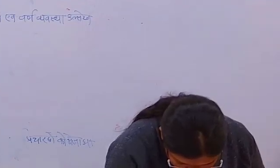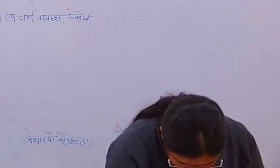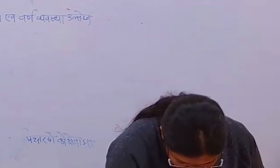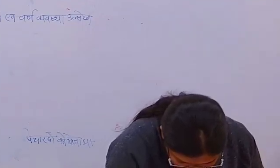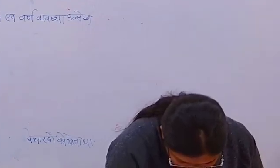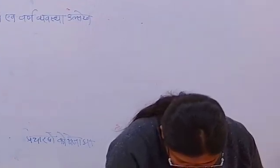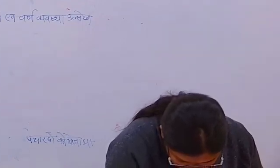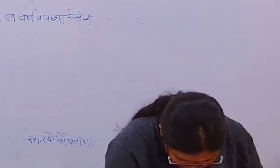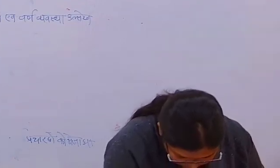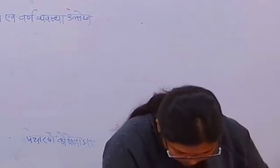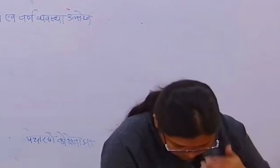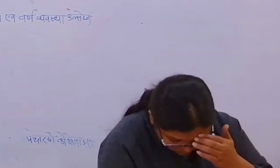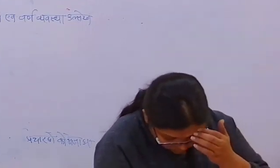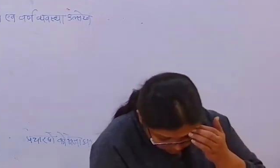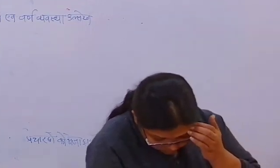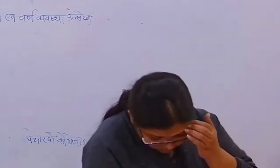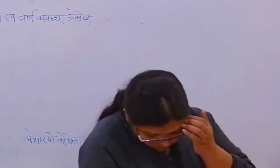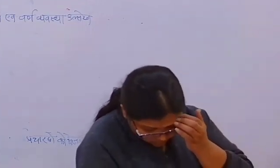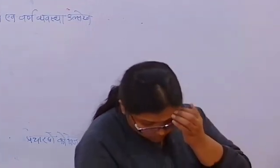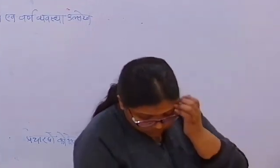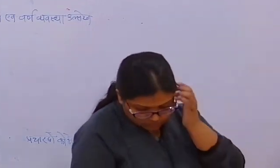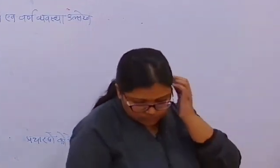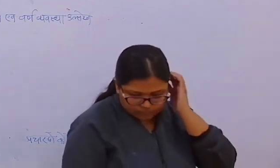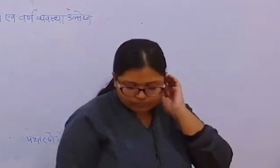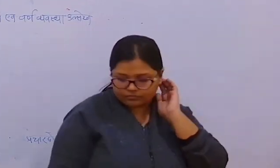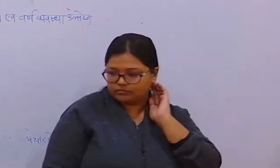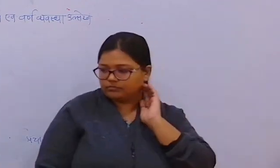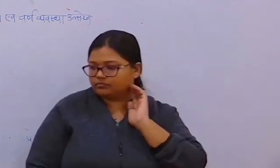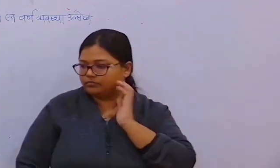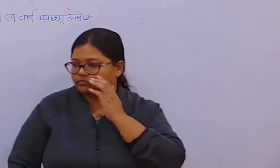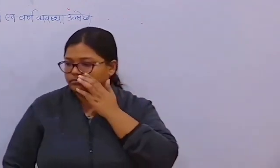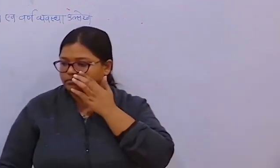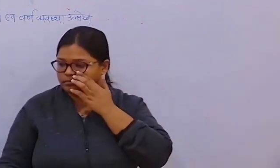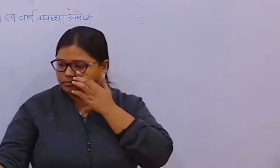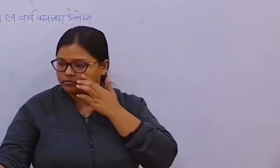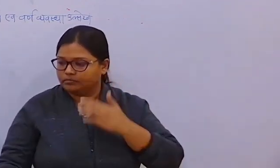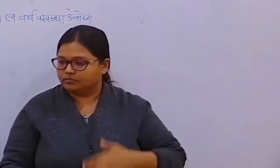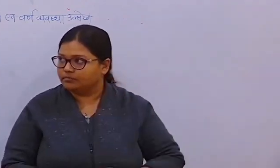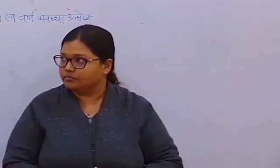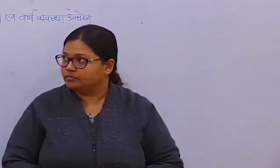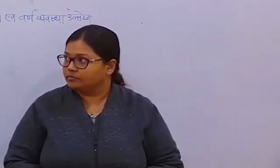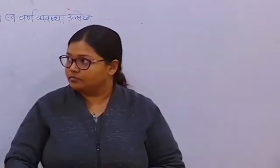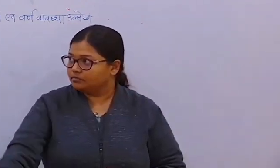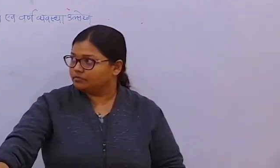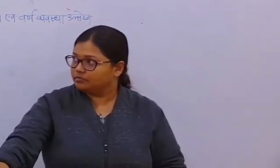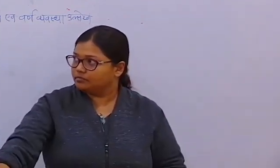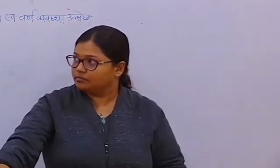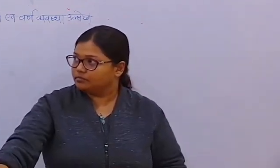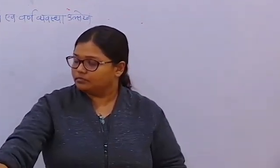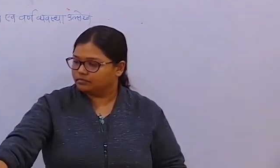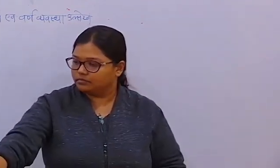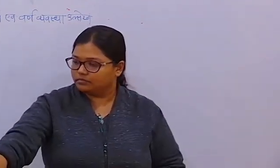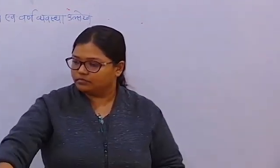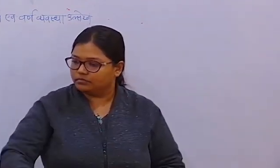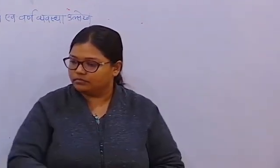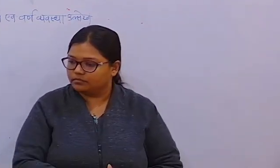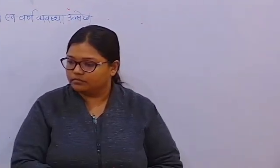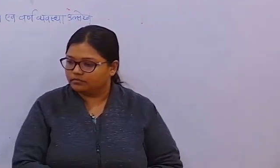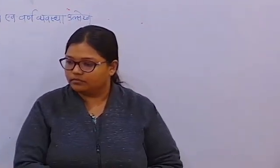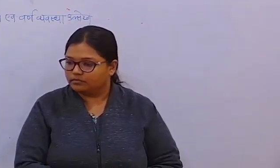चंद्रगुप्त मौर्य के 7 नाम, ठीक है। चंद्रगुप्त अपन को बोल दो, बोर्ड में देख के लिख